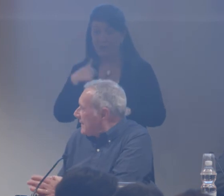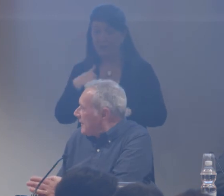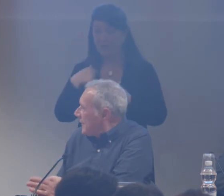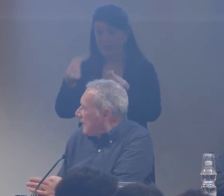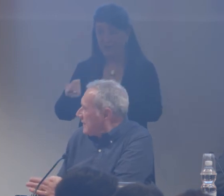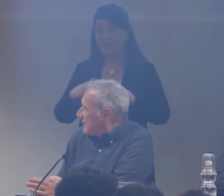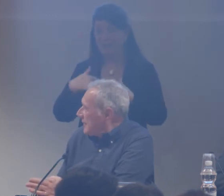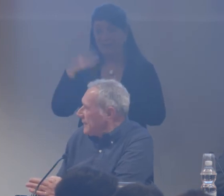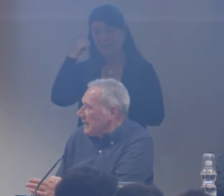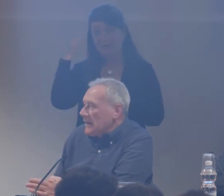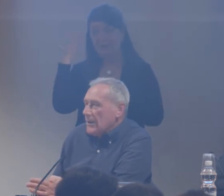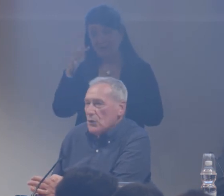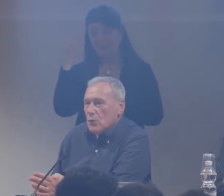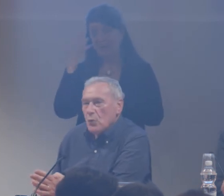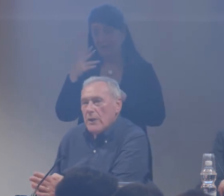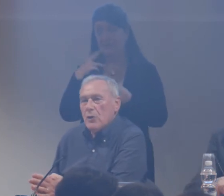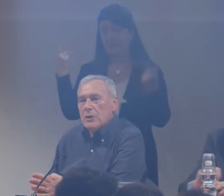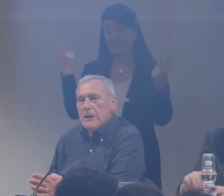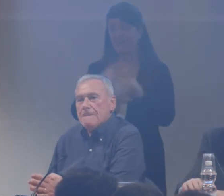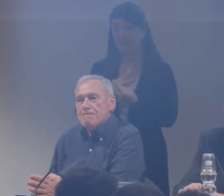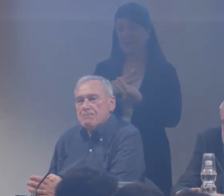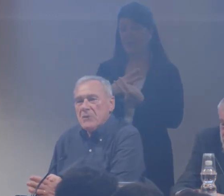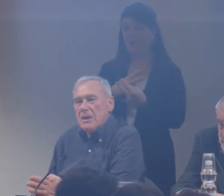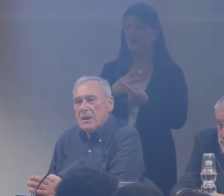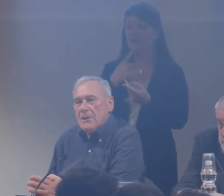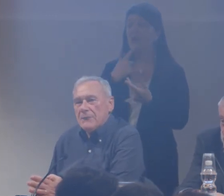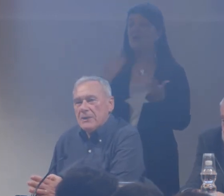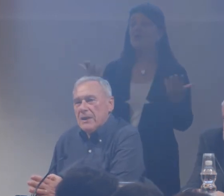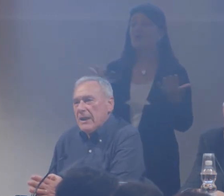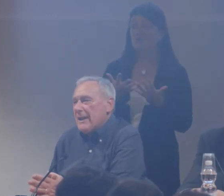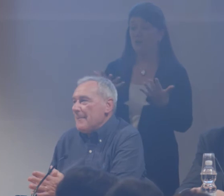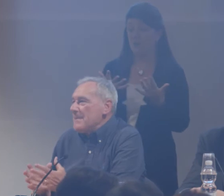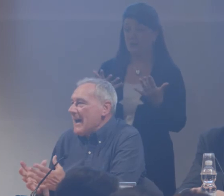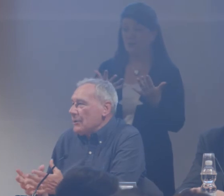strada che si è fatta, su quello che